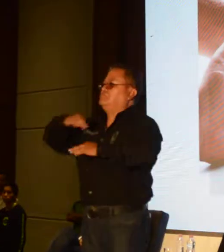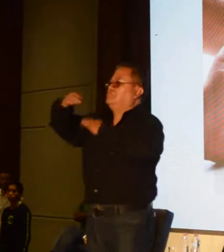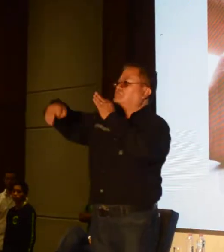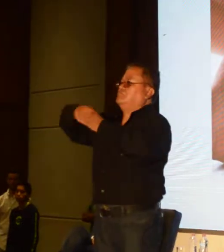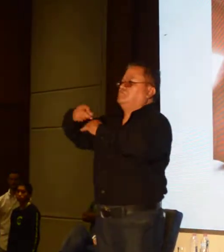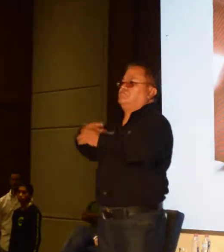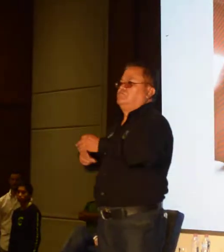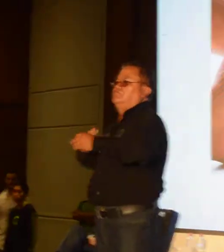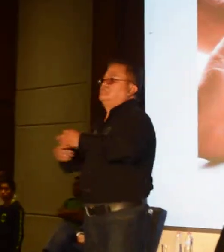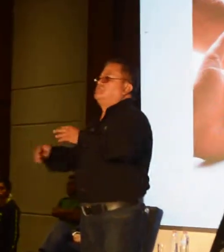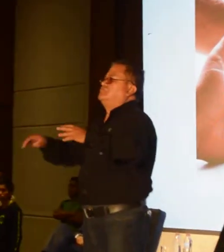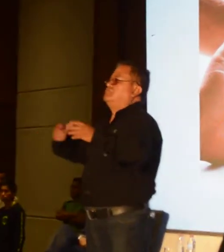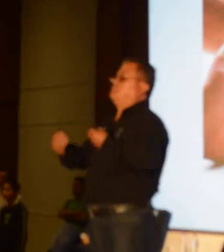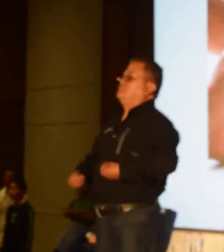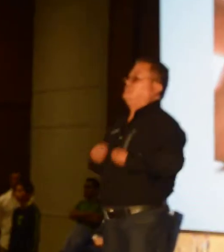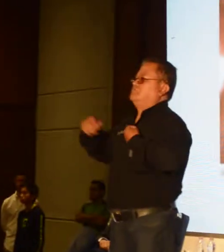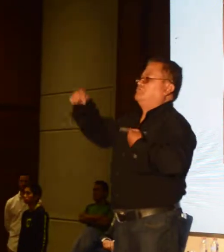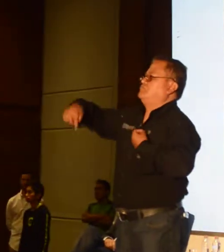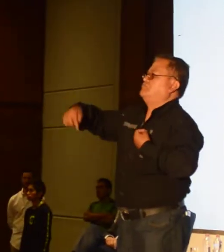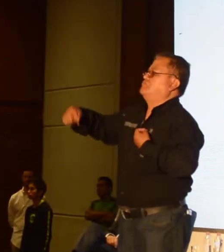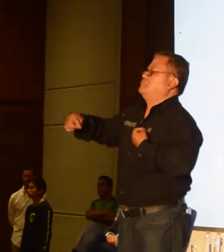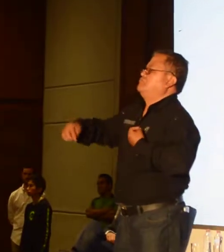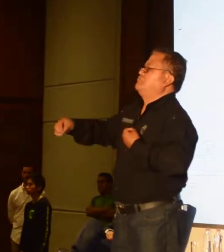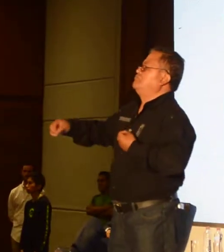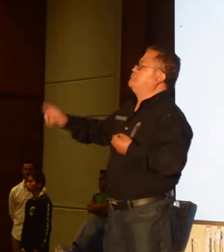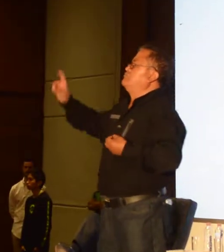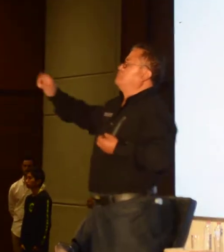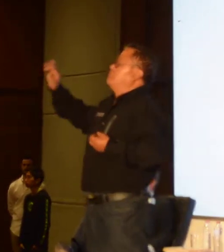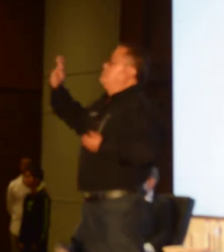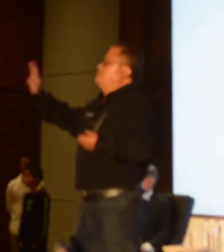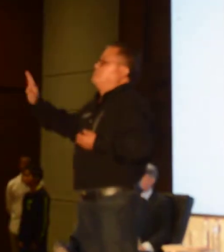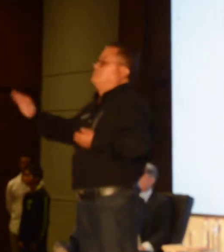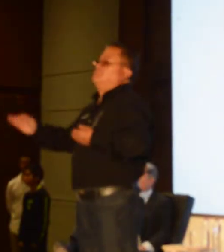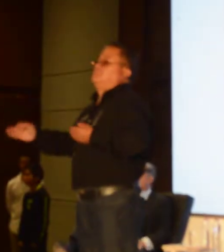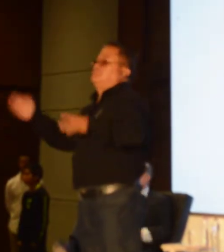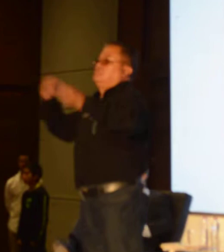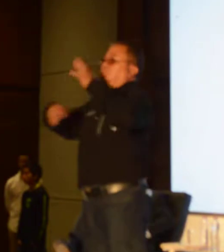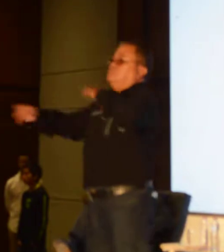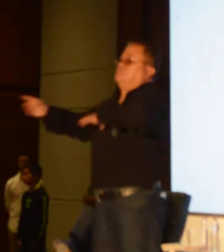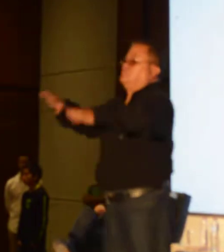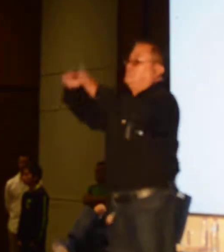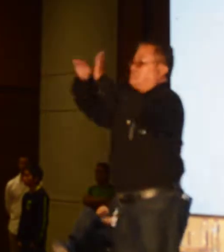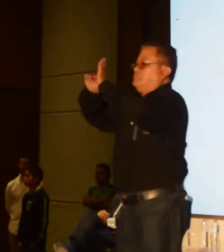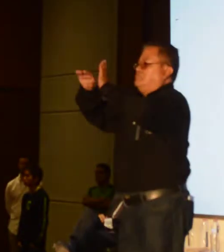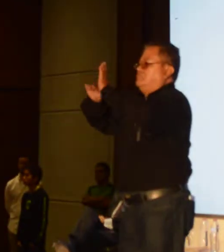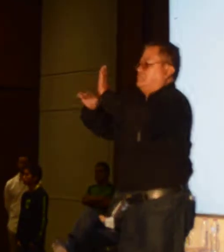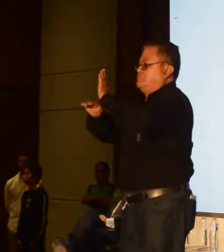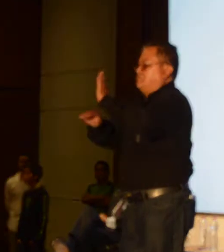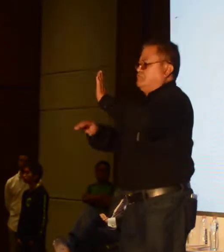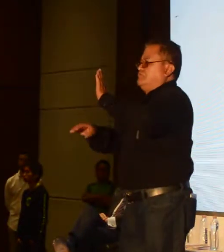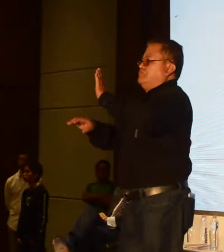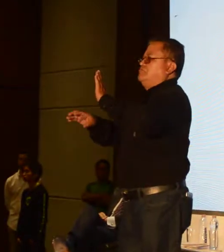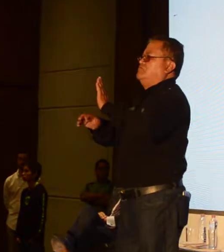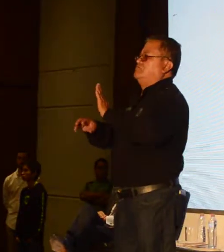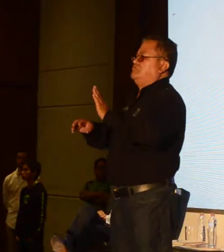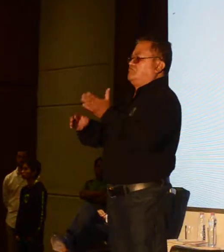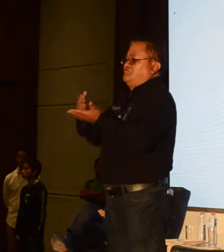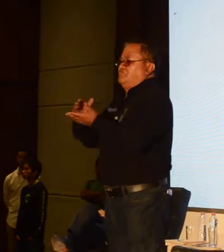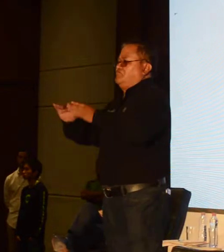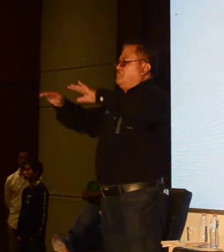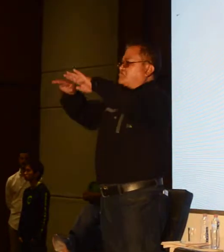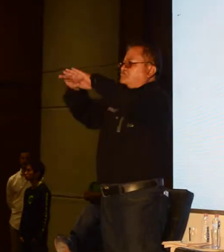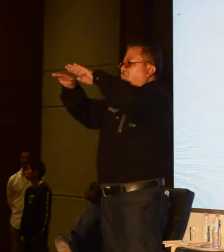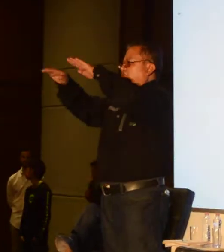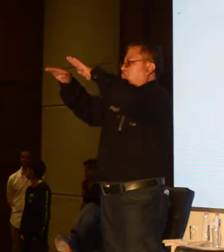De la zona metropolitana y municipios conurbados, a fin de contribuir a la disminución de los índices de desigualdad y